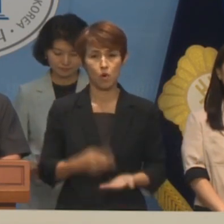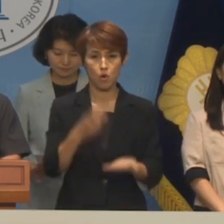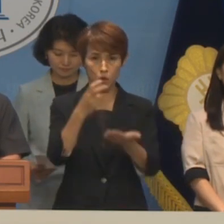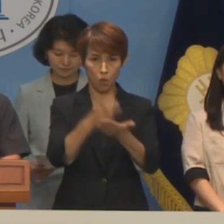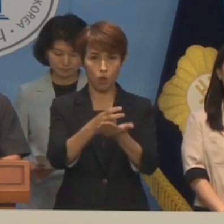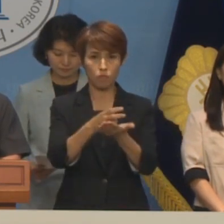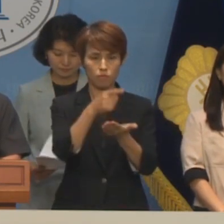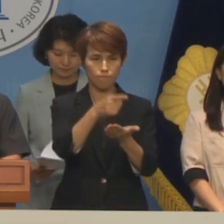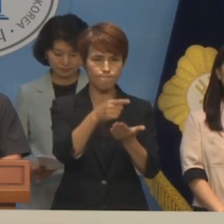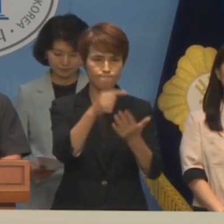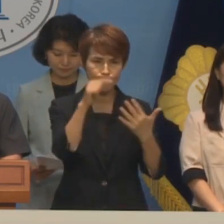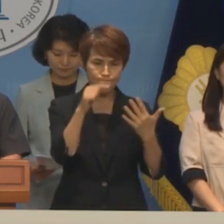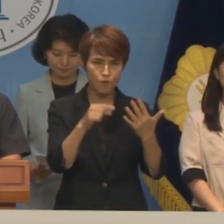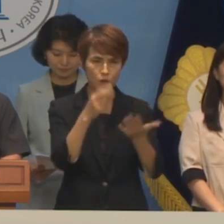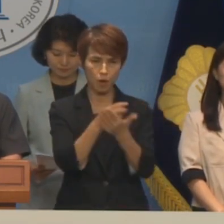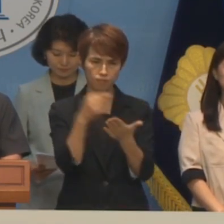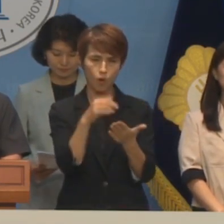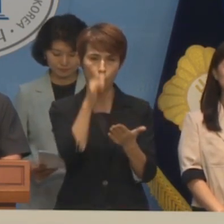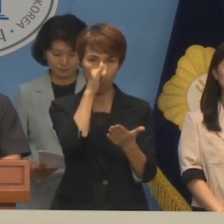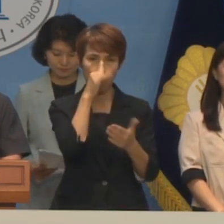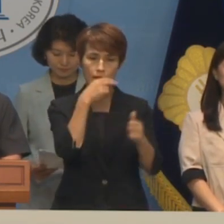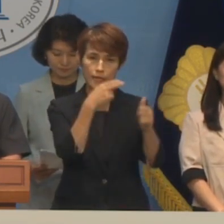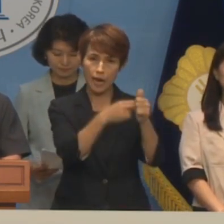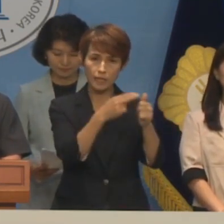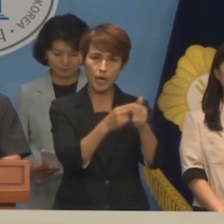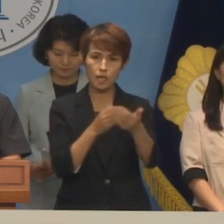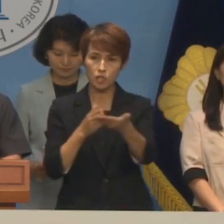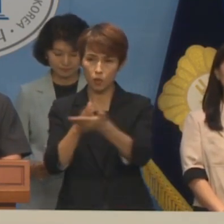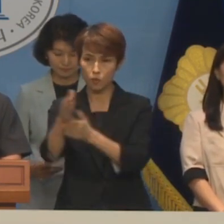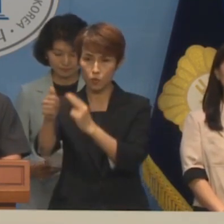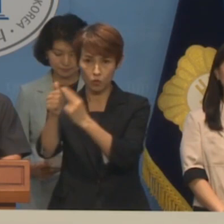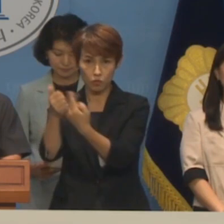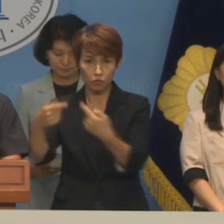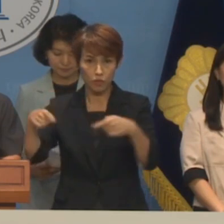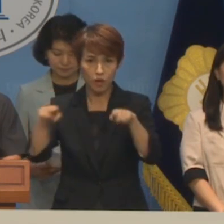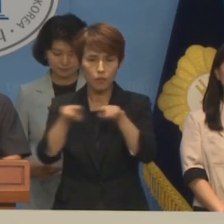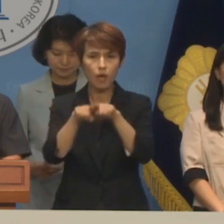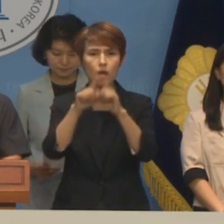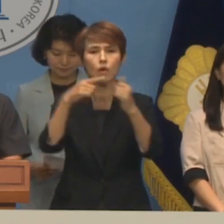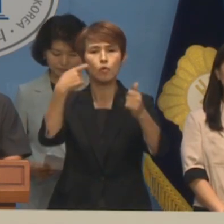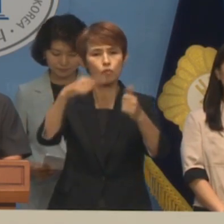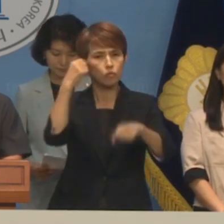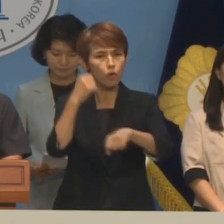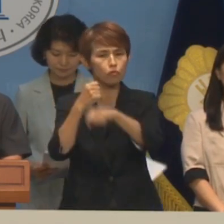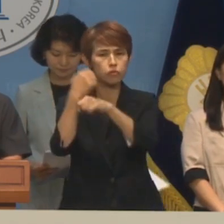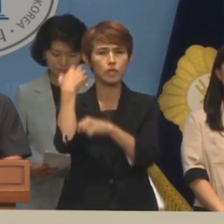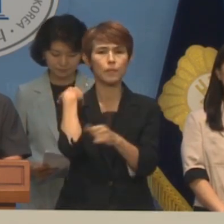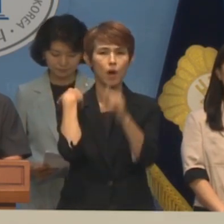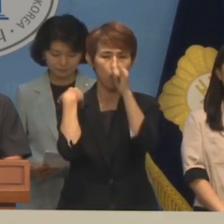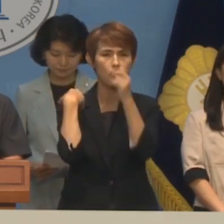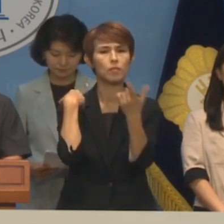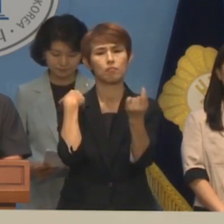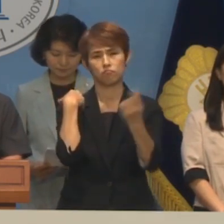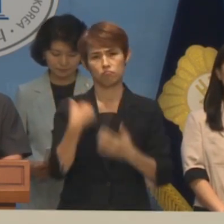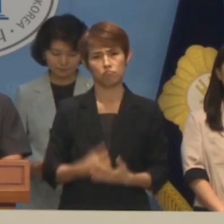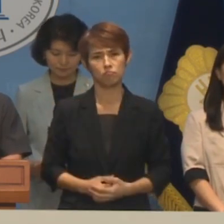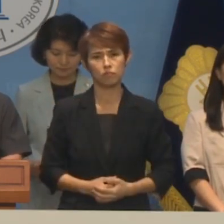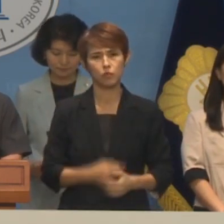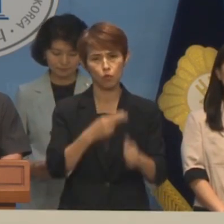엄격하게 정하고 있으며 강사도 전임 교원과 함께 대학의 교육과 연구를 담당하고 있는